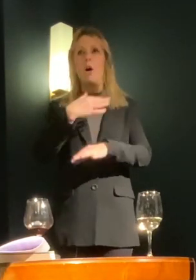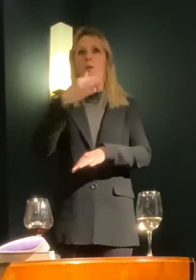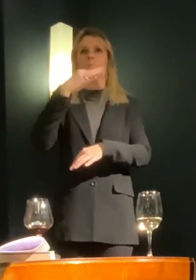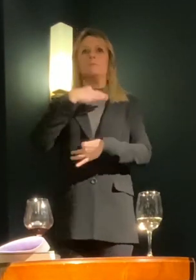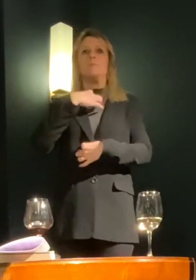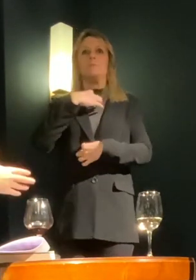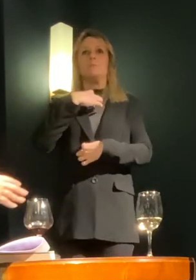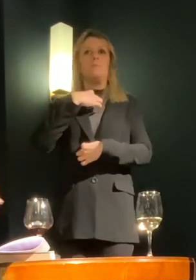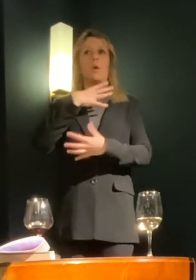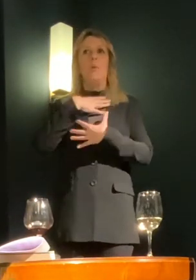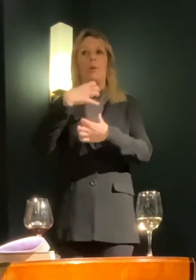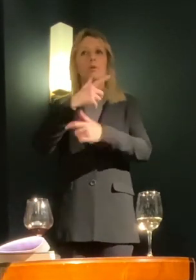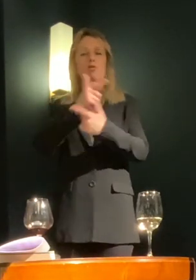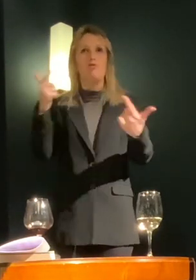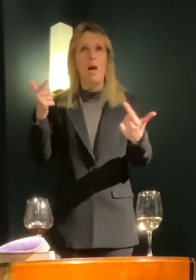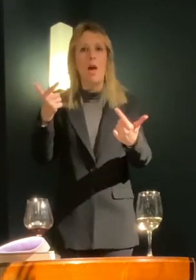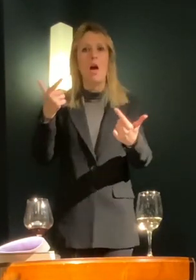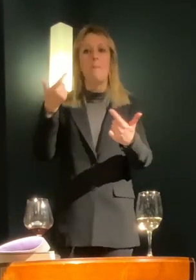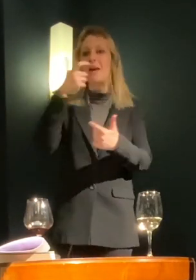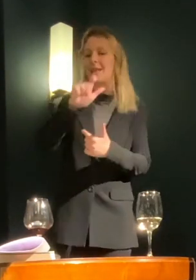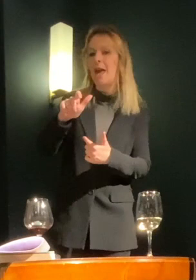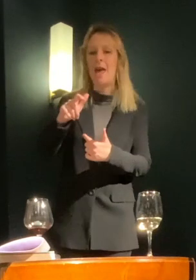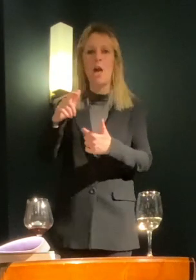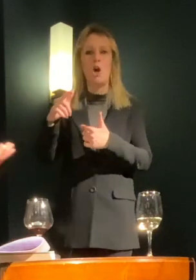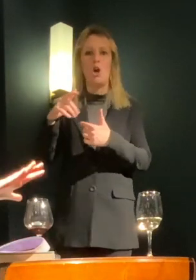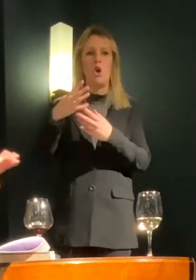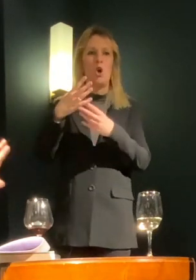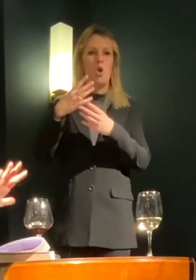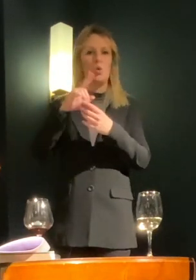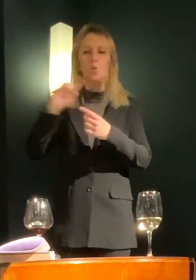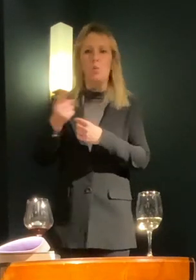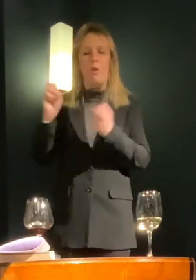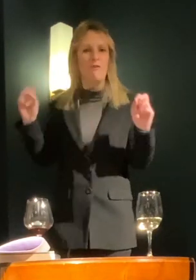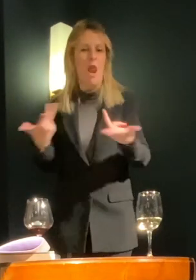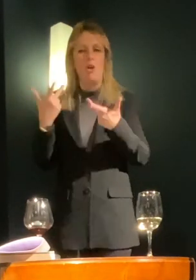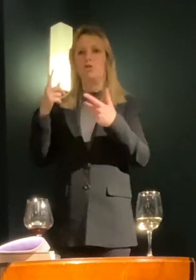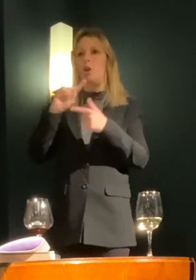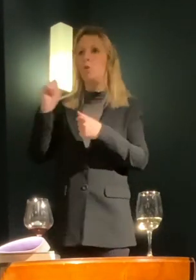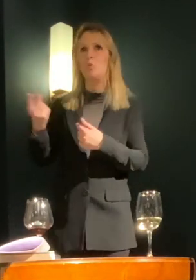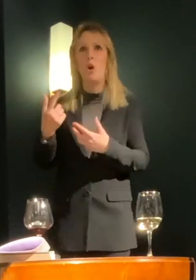respirando, perché è tutto così frenetico, è tutto così troppo, è tutto così tanto che io dico ok, adesso